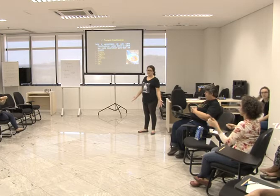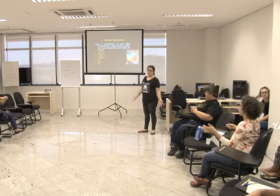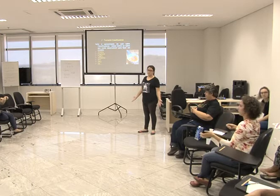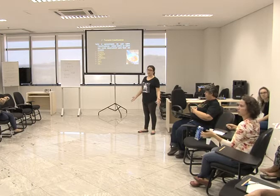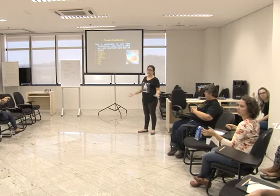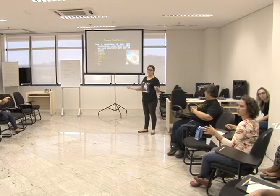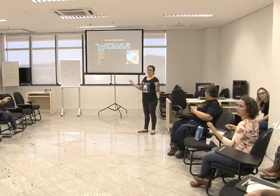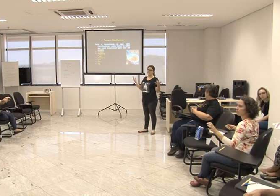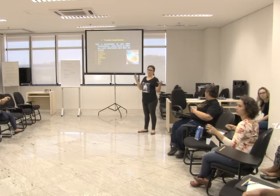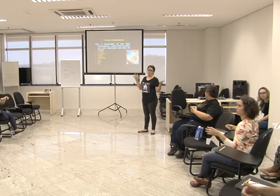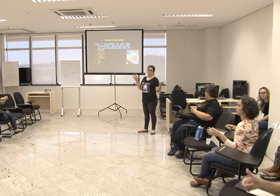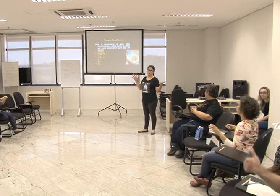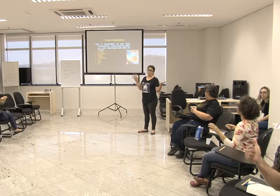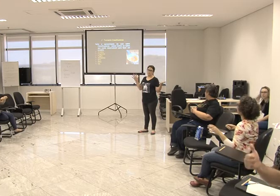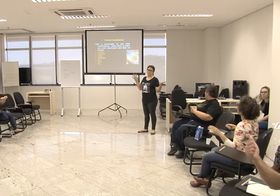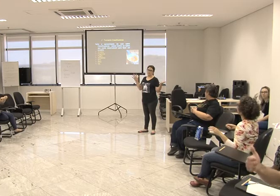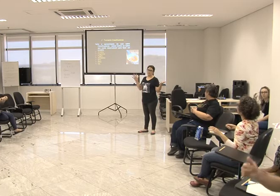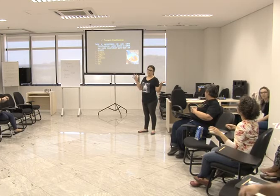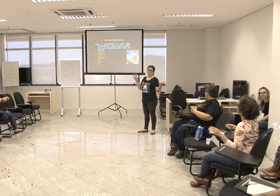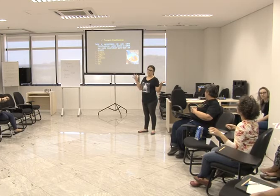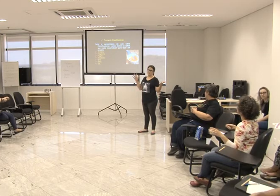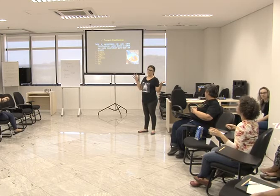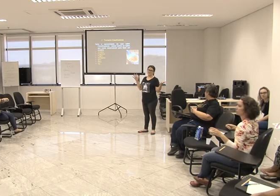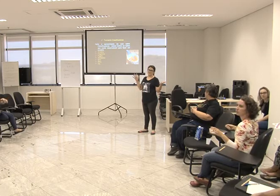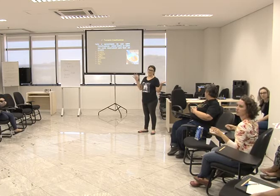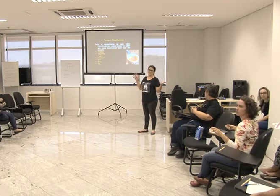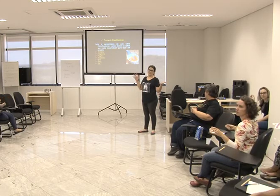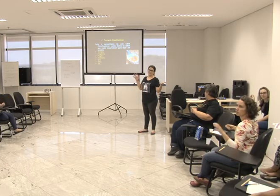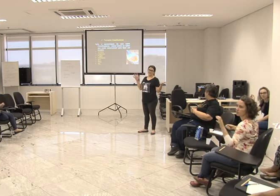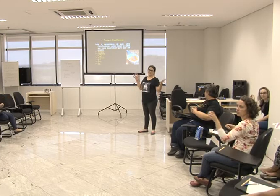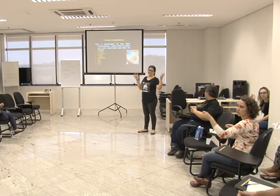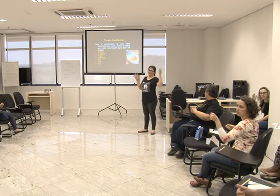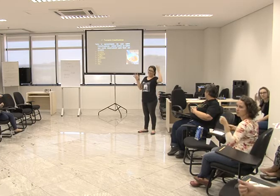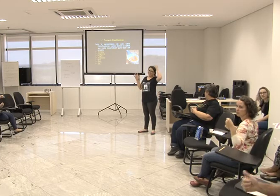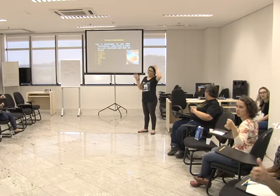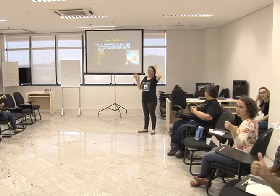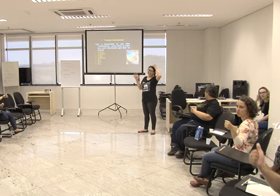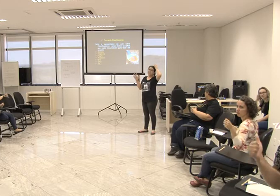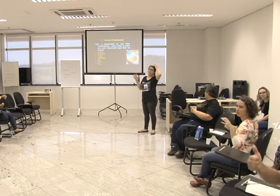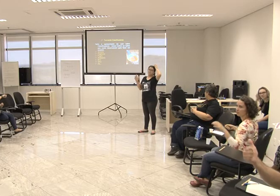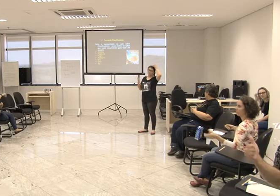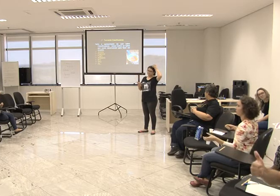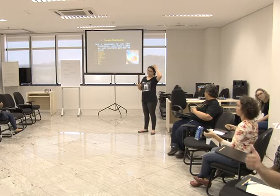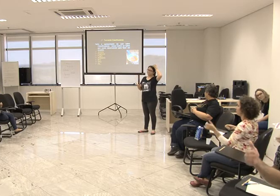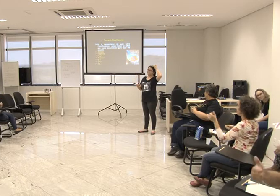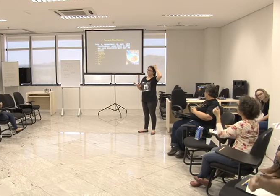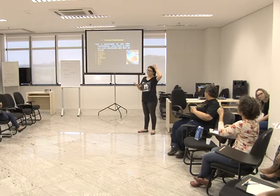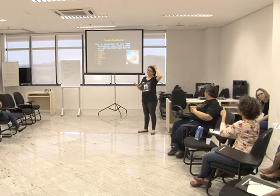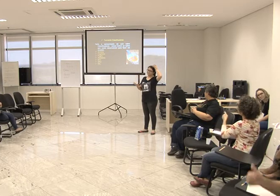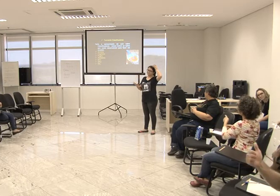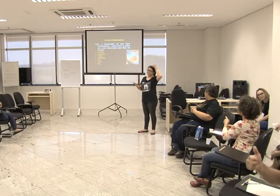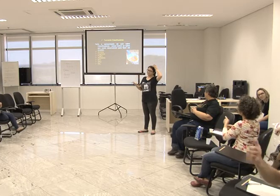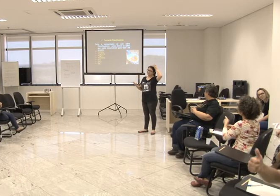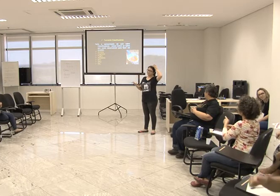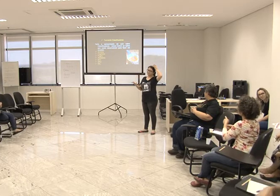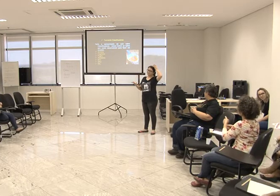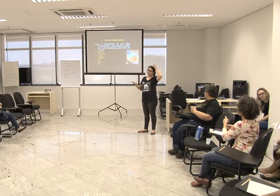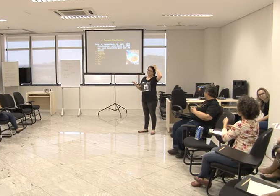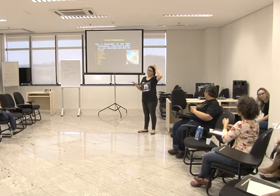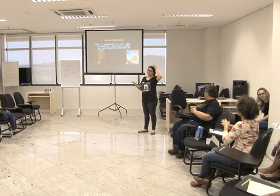Por aclamação. A gente tava pegando ovo da geladeira, eu já tava comendo. Viu? Não,